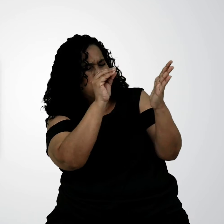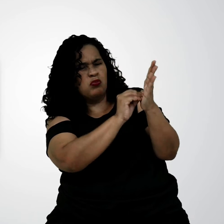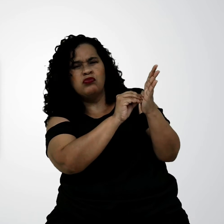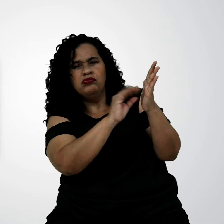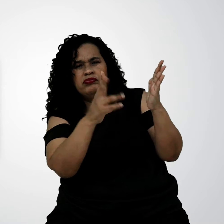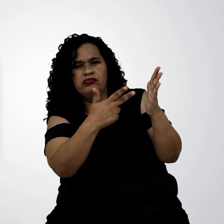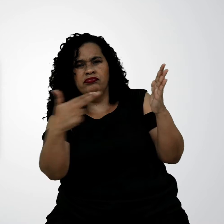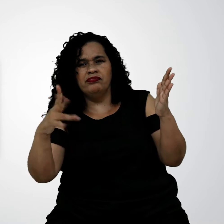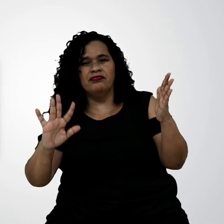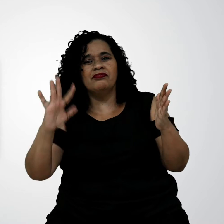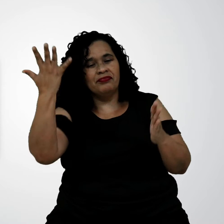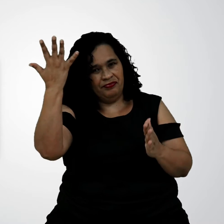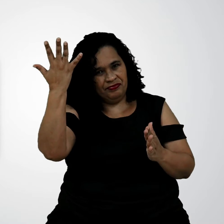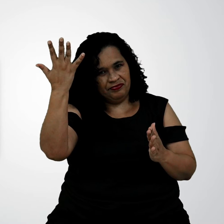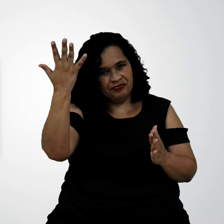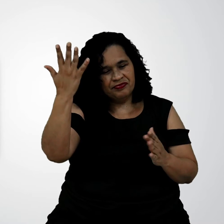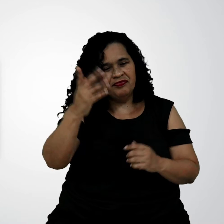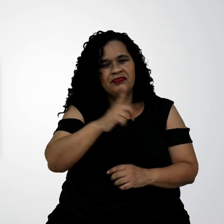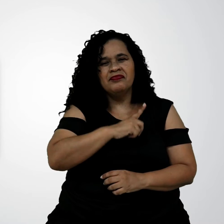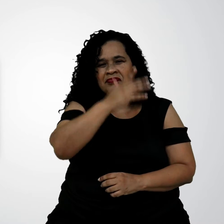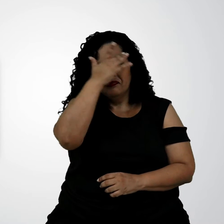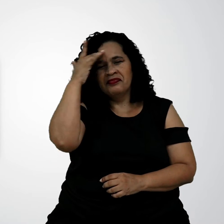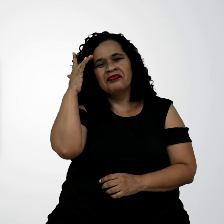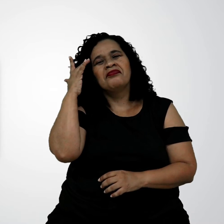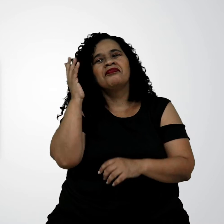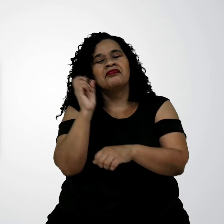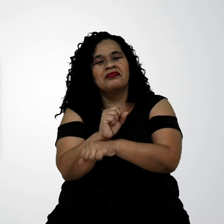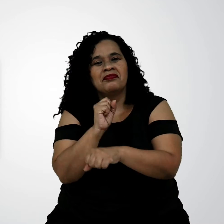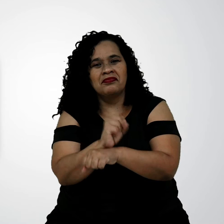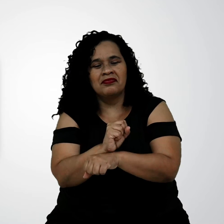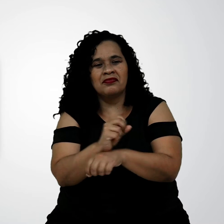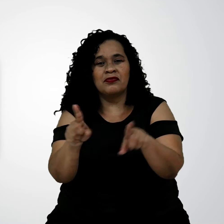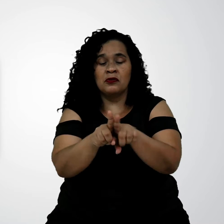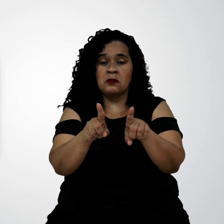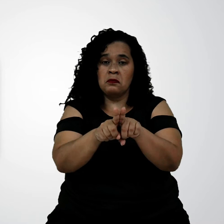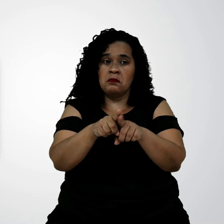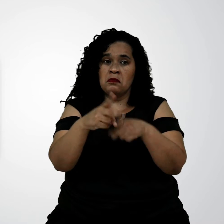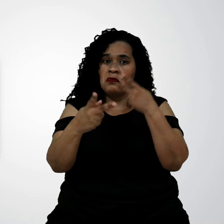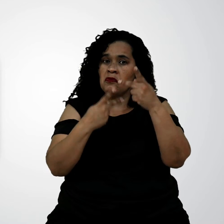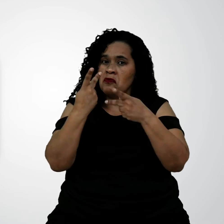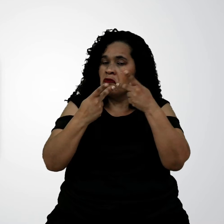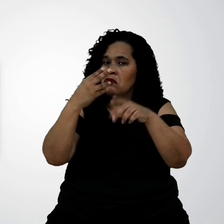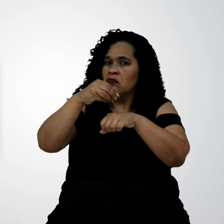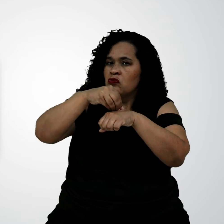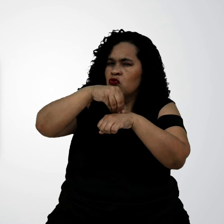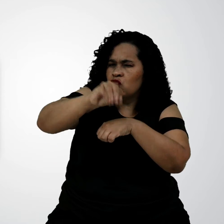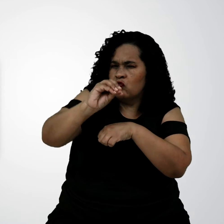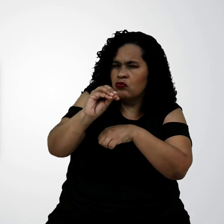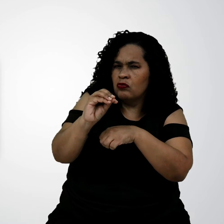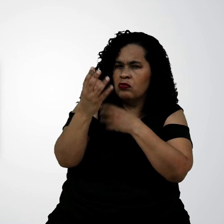está esperando isso. Eu não te dei nenhuma dica de como você investe o seu